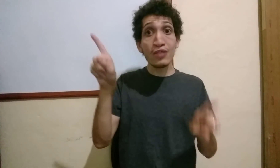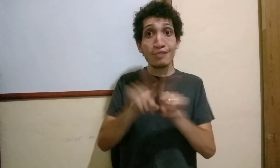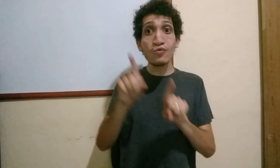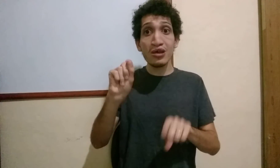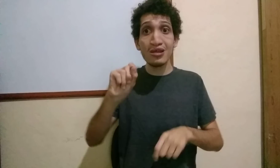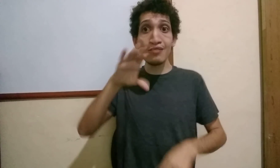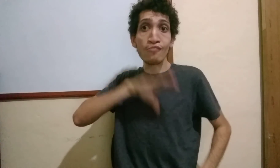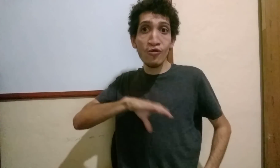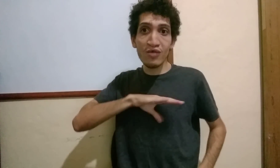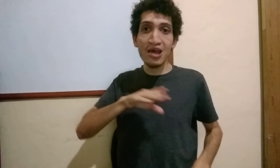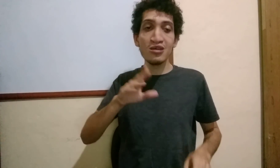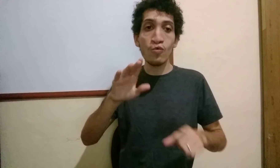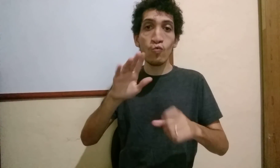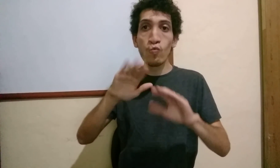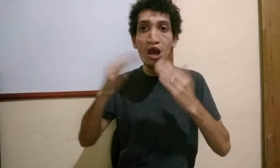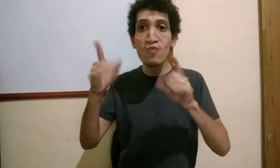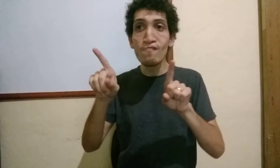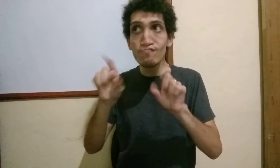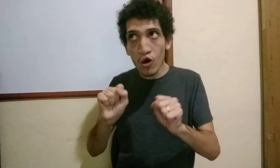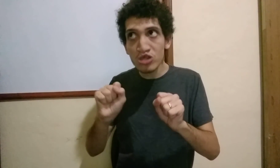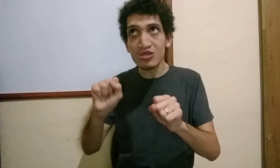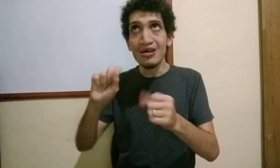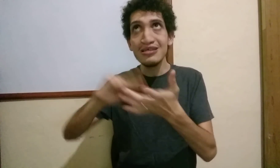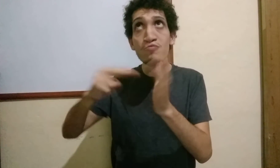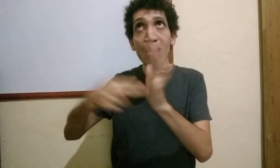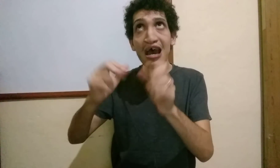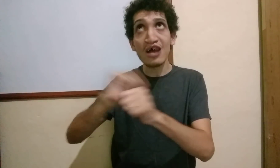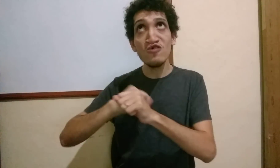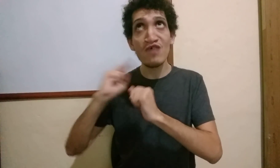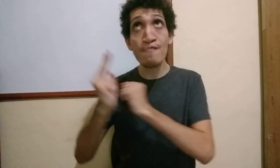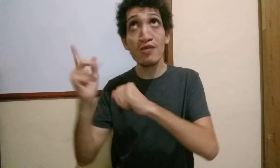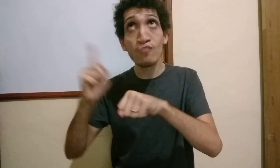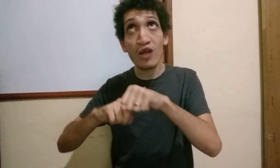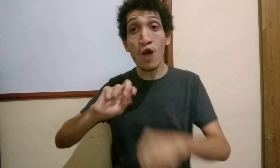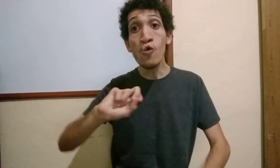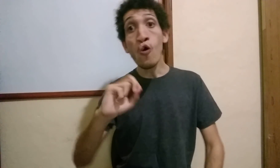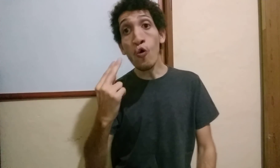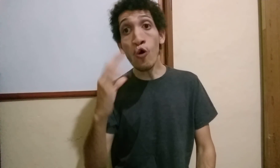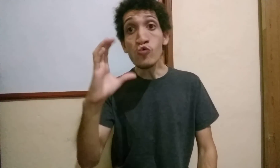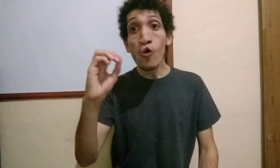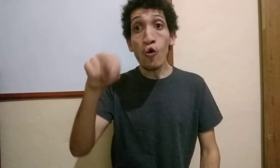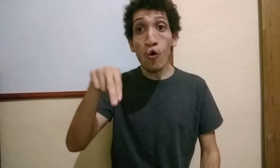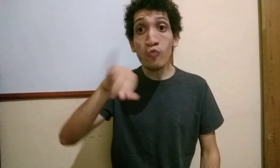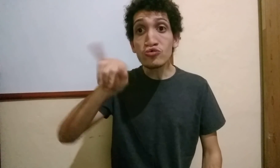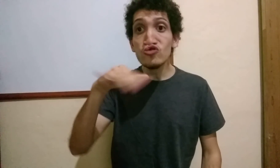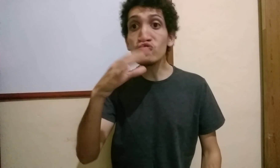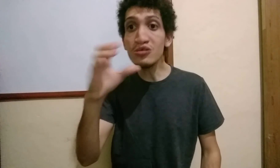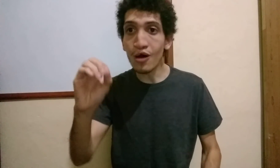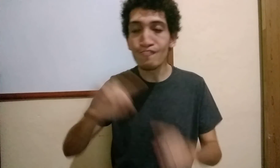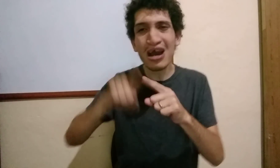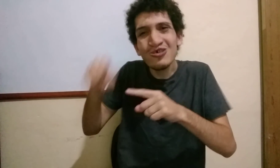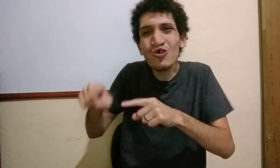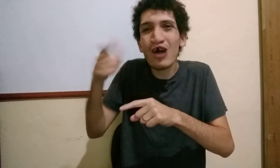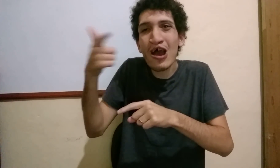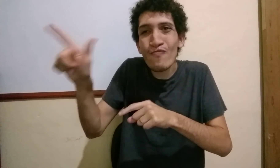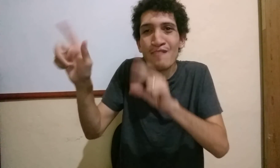também o que! Que o português! Quando! Pode! A adverbe temporal! Ou no chão! Mas isso! É tema